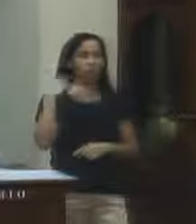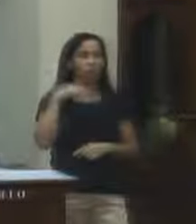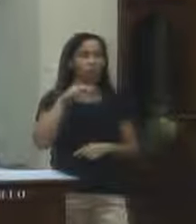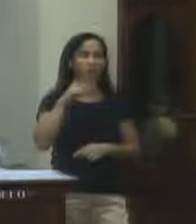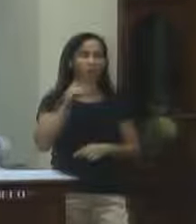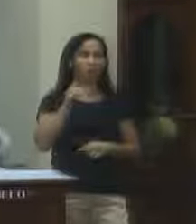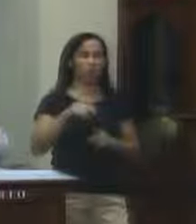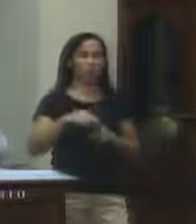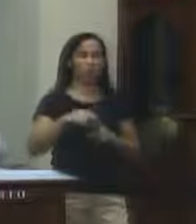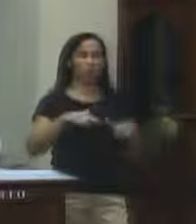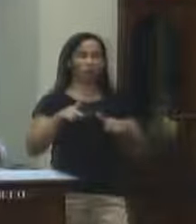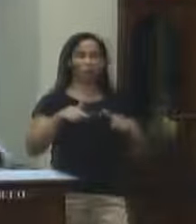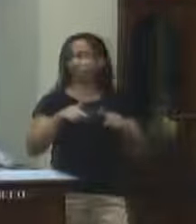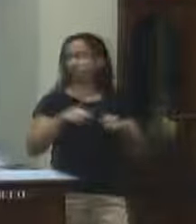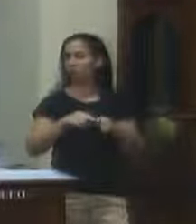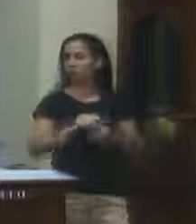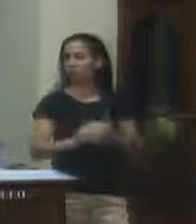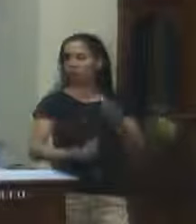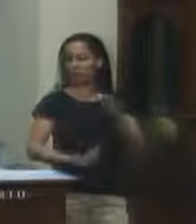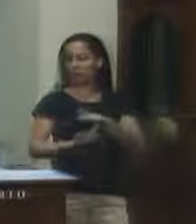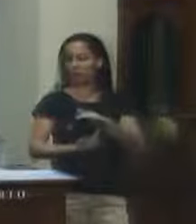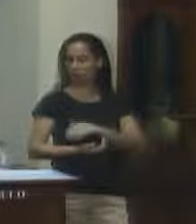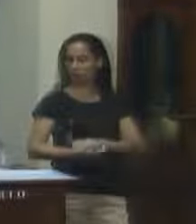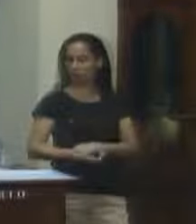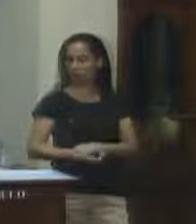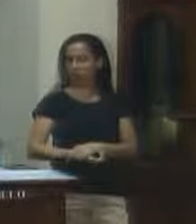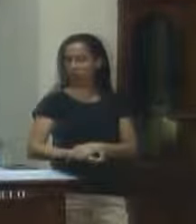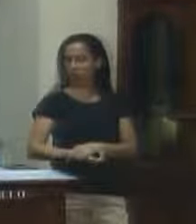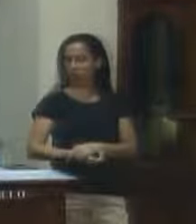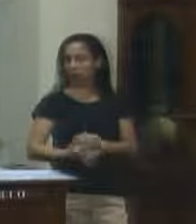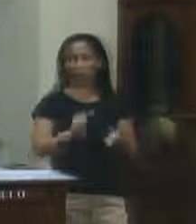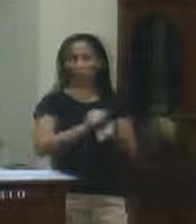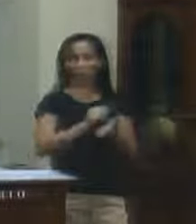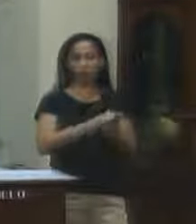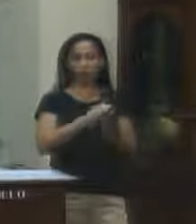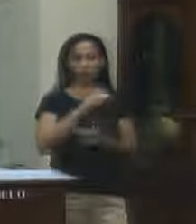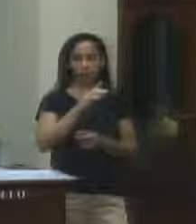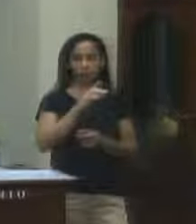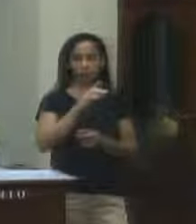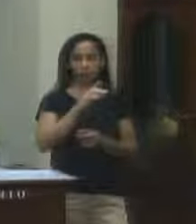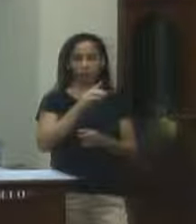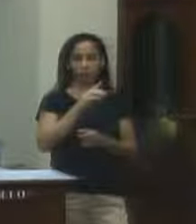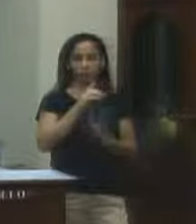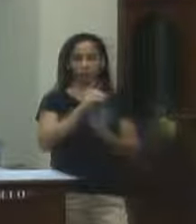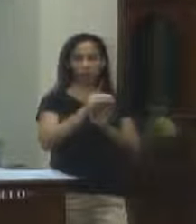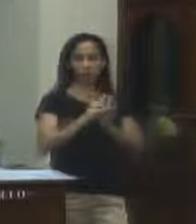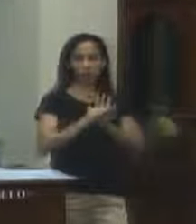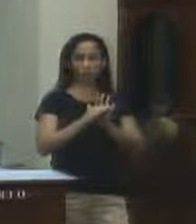ali trabalhando, enfim. Do decreto em si, porque